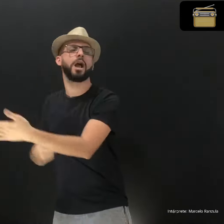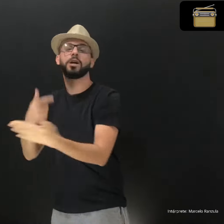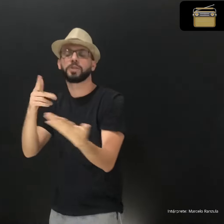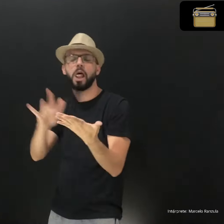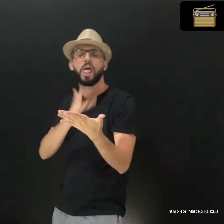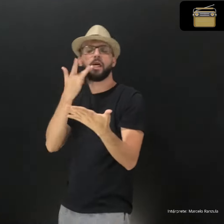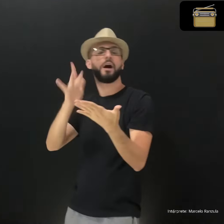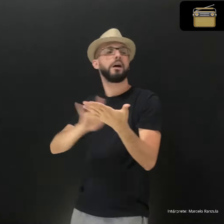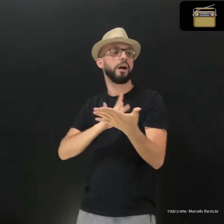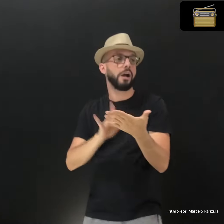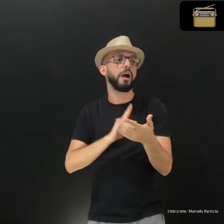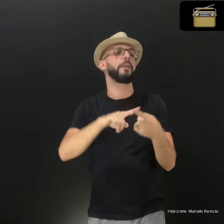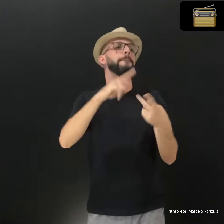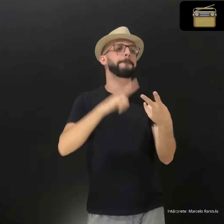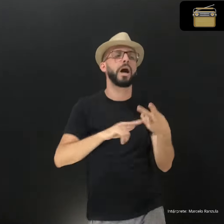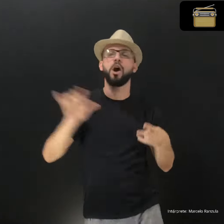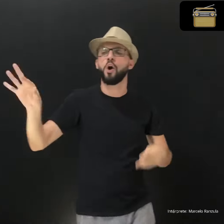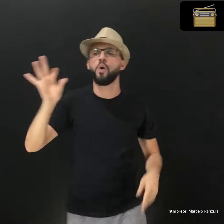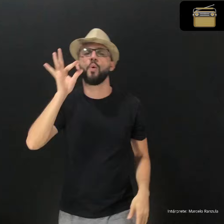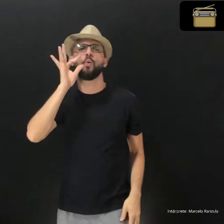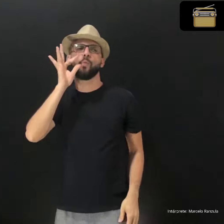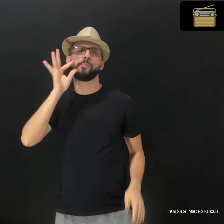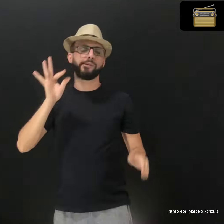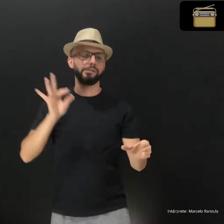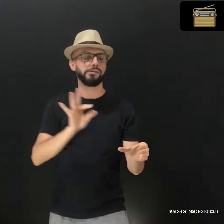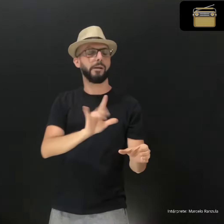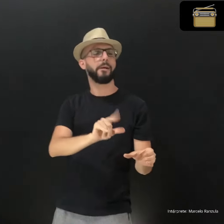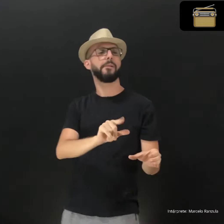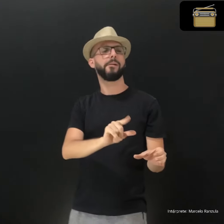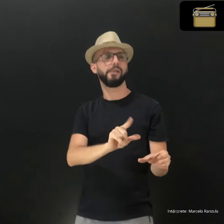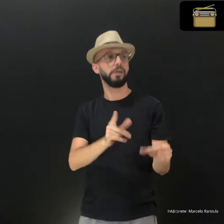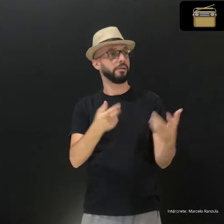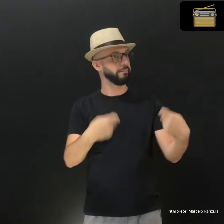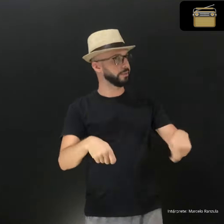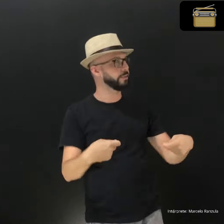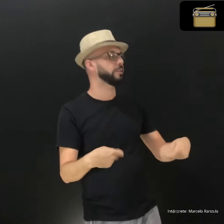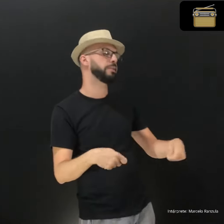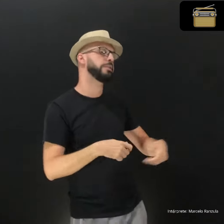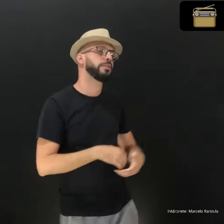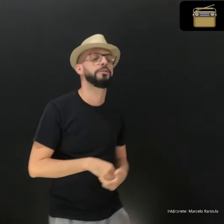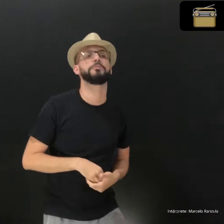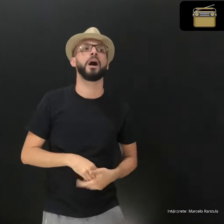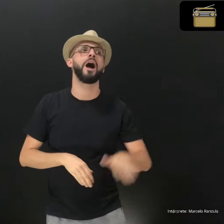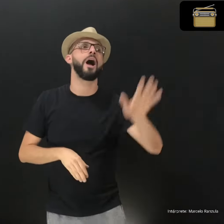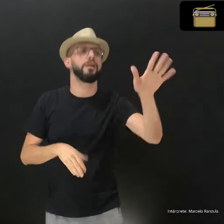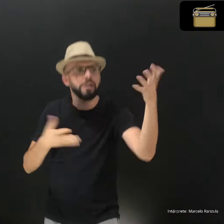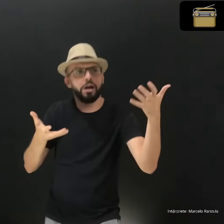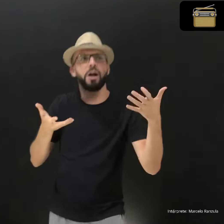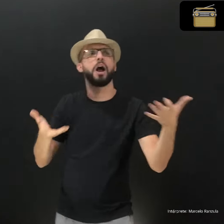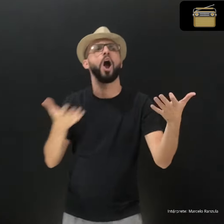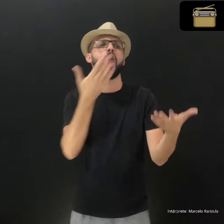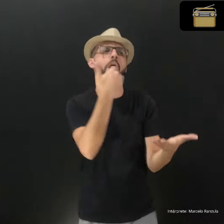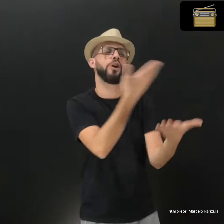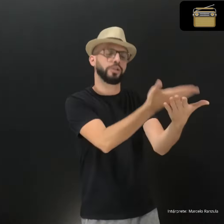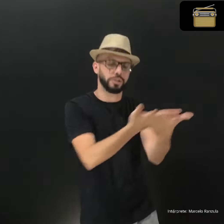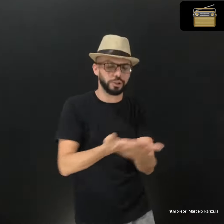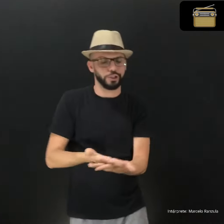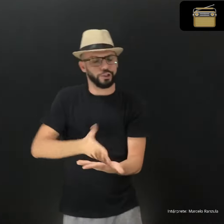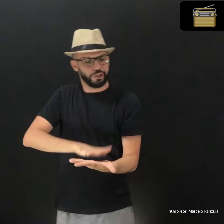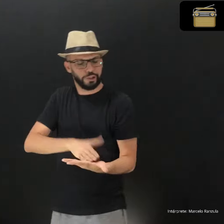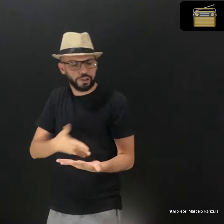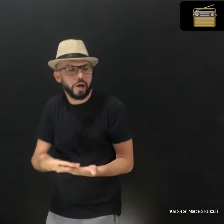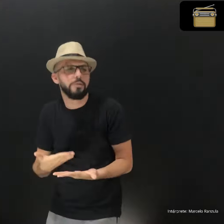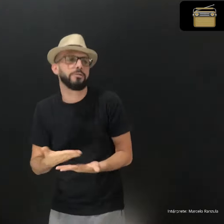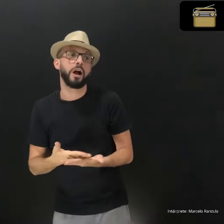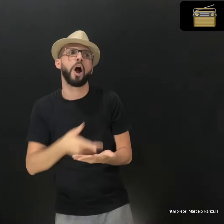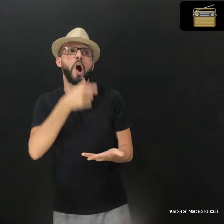revistas, um isqueiro e cinzeiro Seu garçom, faça o favor de me trazer de pressa Uma boa média